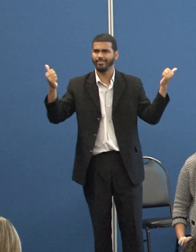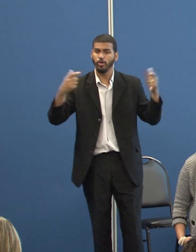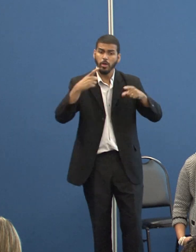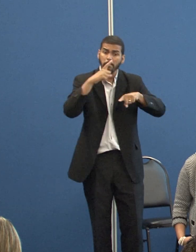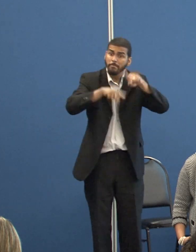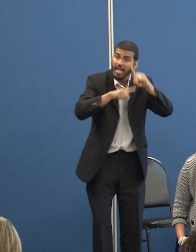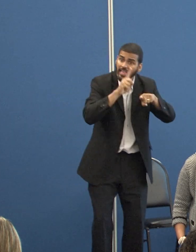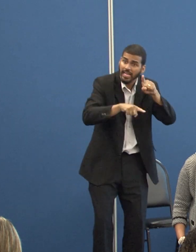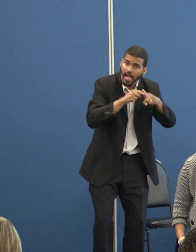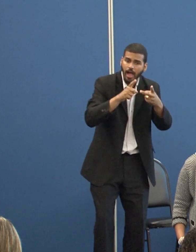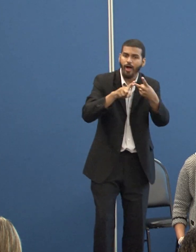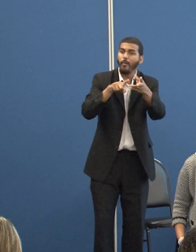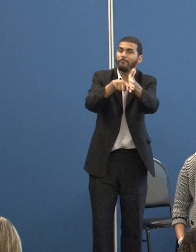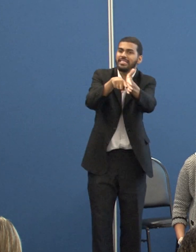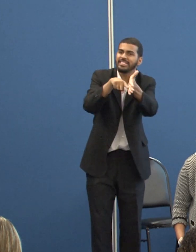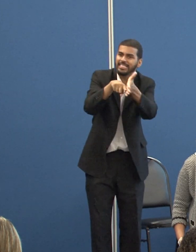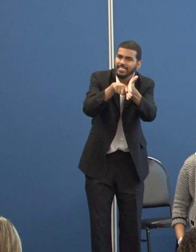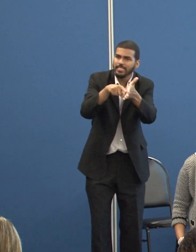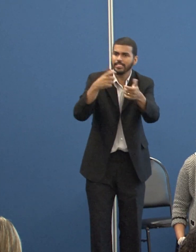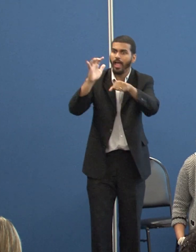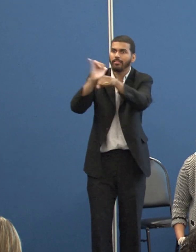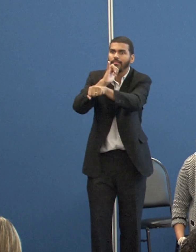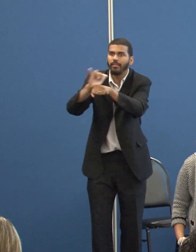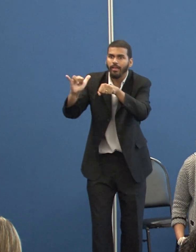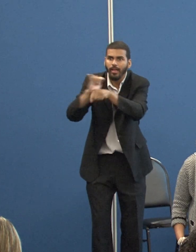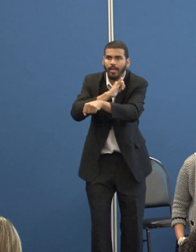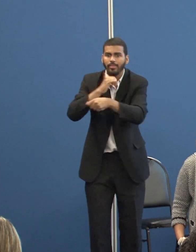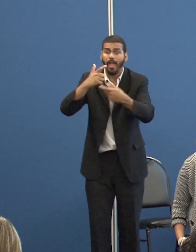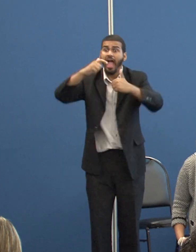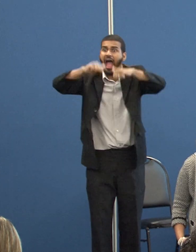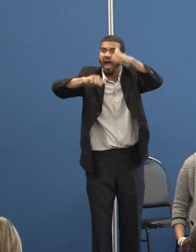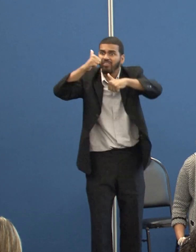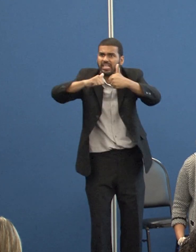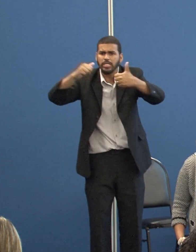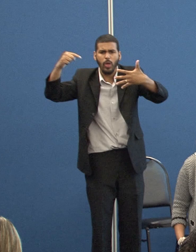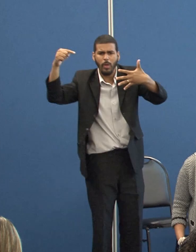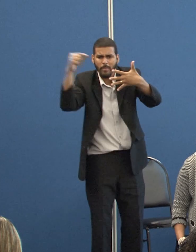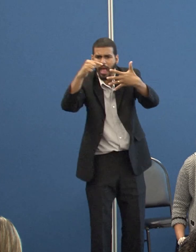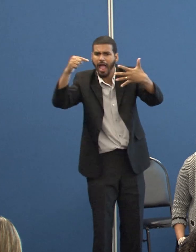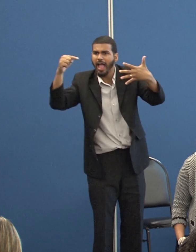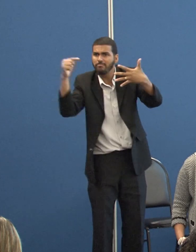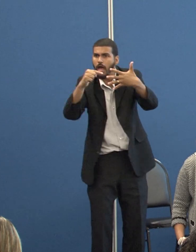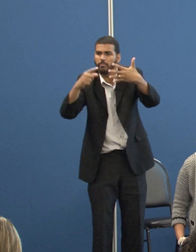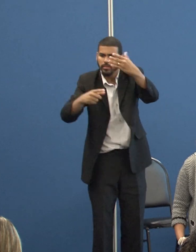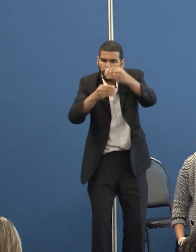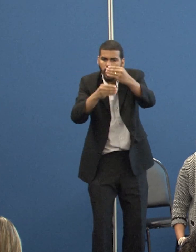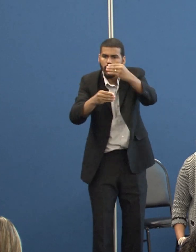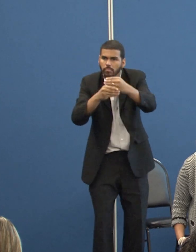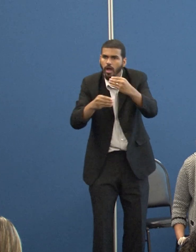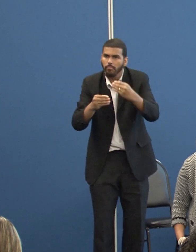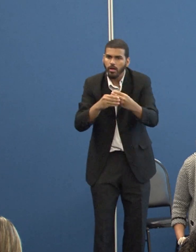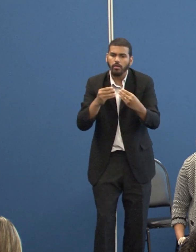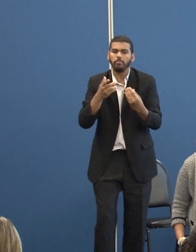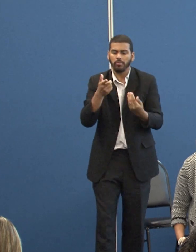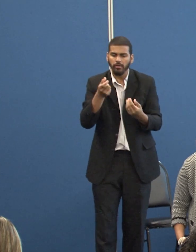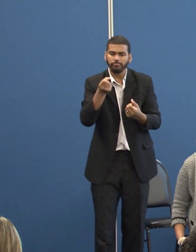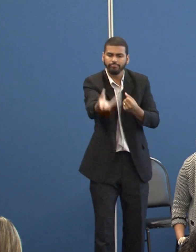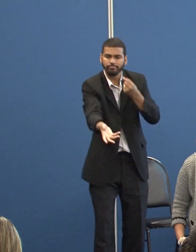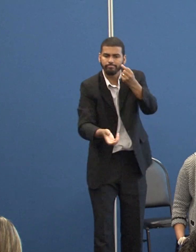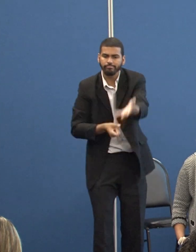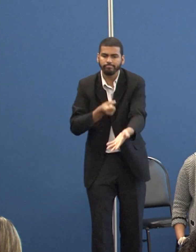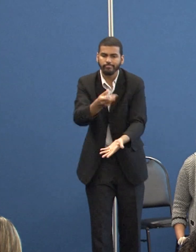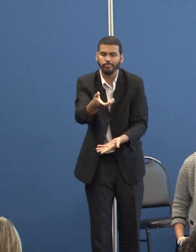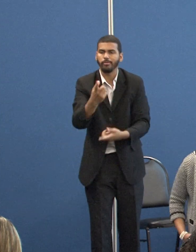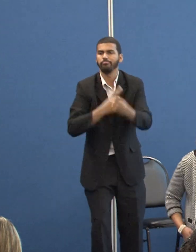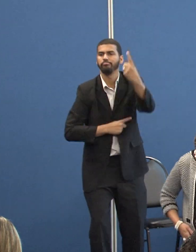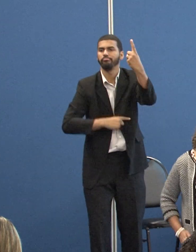é a partir de levar para vocês que a avaliação precisa ser feita, precisa ser bem elaborada e ela precisa fazer parte diariamente dos nossos processos. Tá